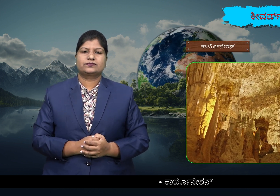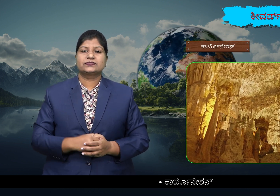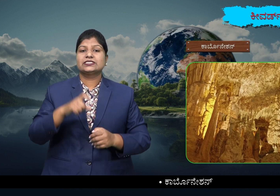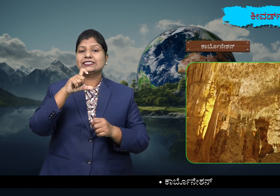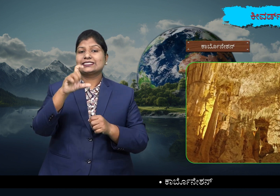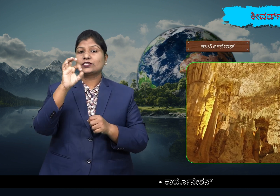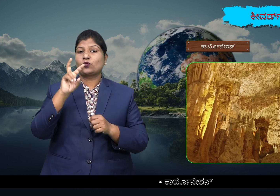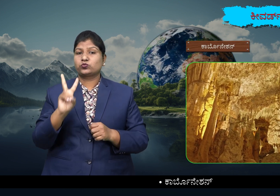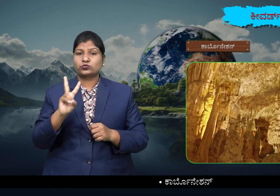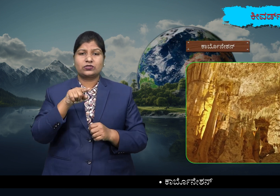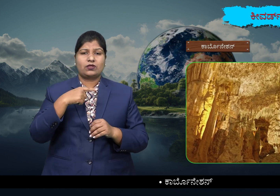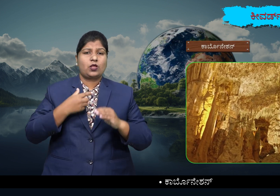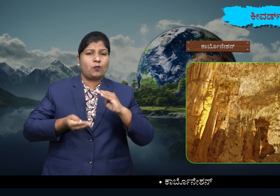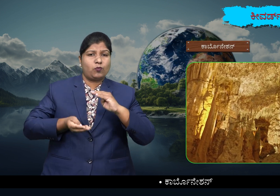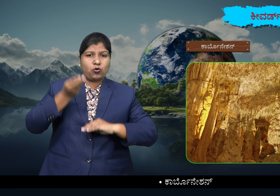ಕಾರ್ಬೋನೇಷನ್,